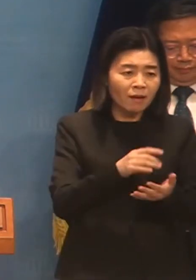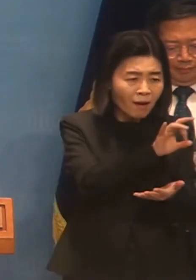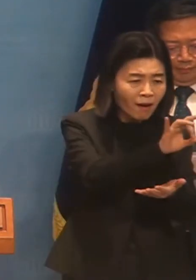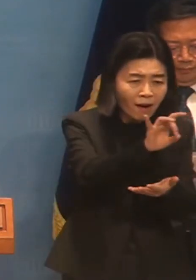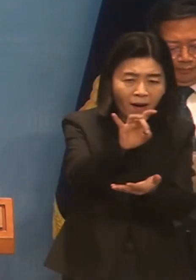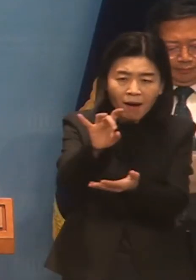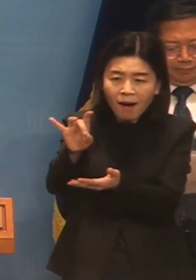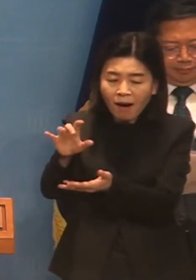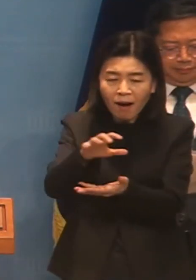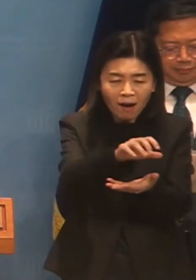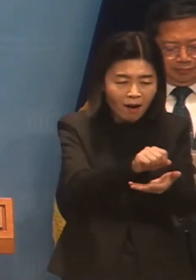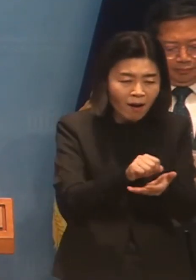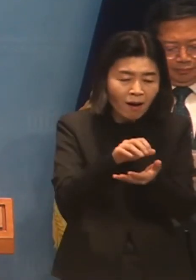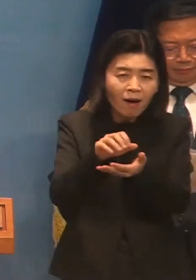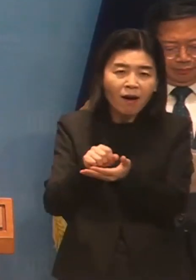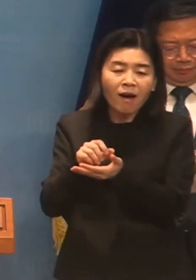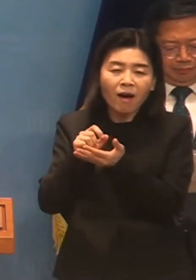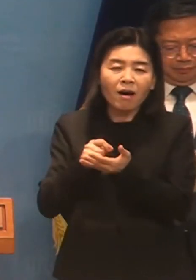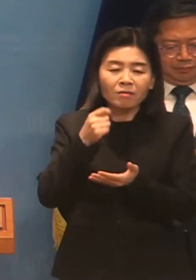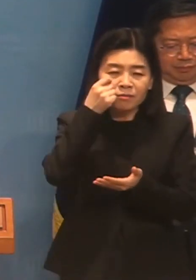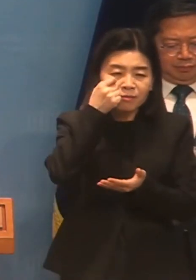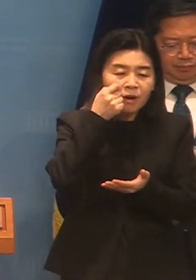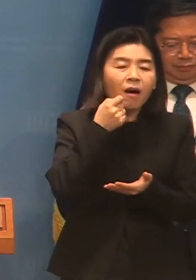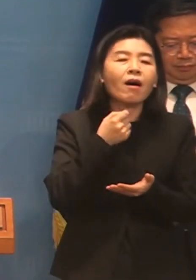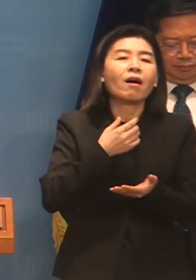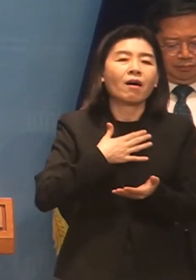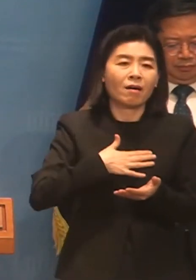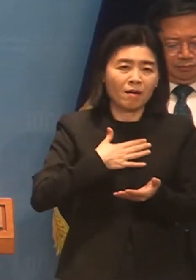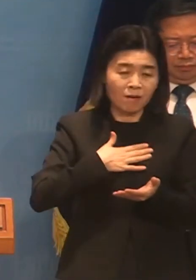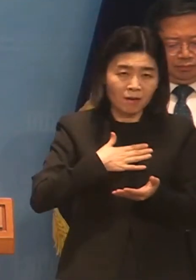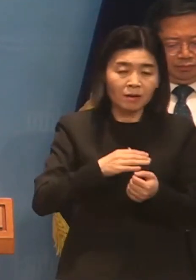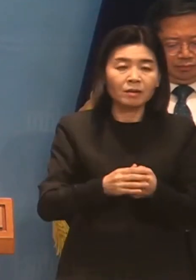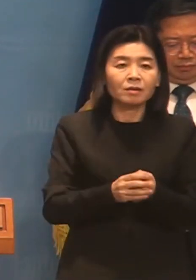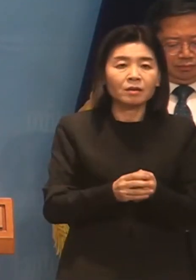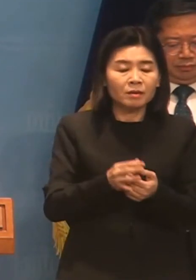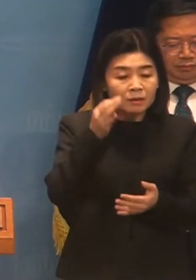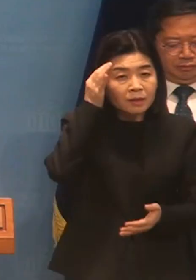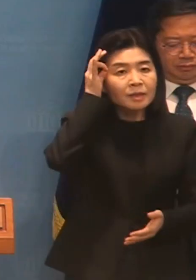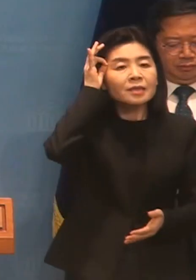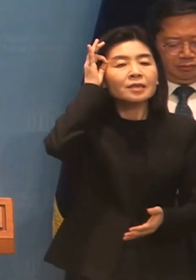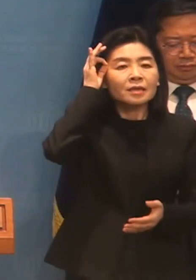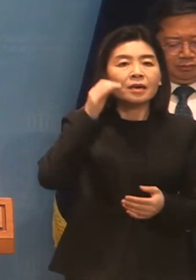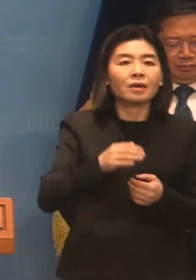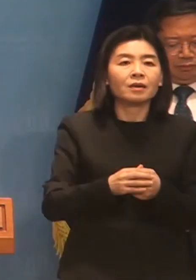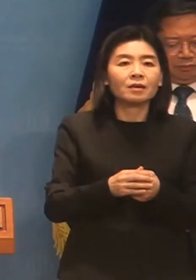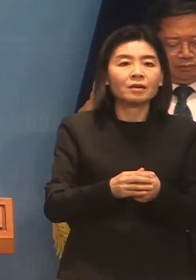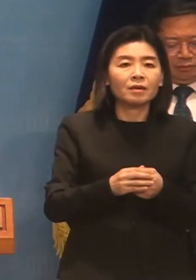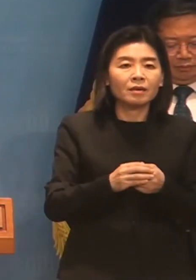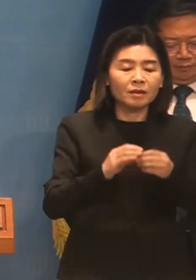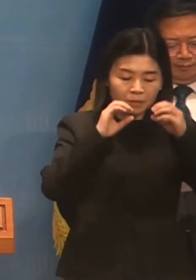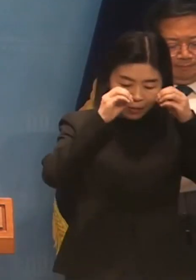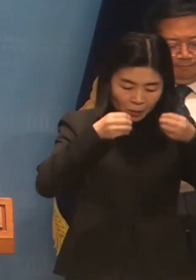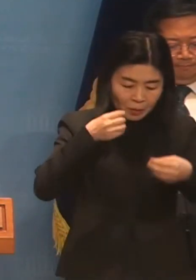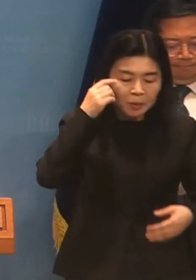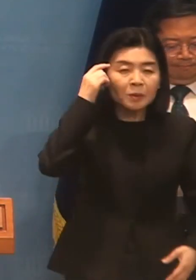목소리마다 눈물이 묻어 있었습니다. 그리고 문득 스스로 그런 생각이